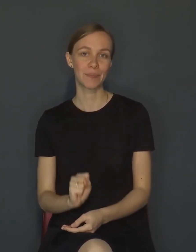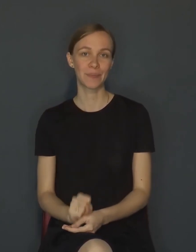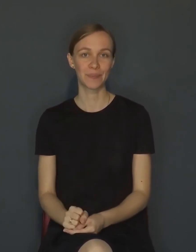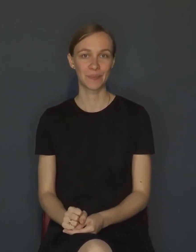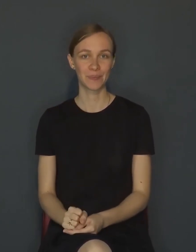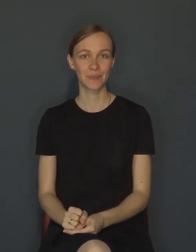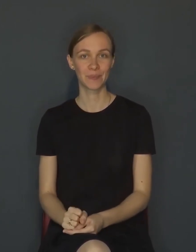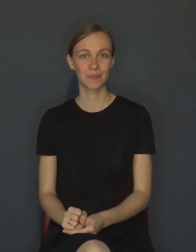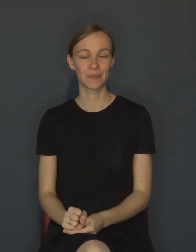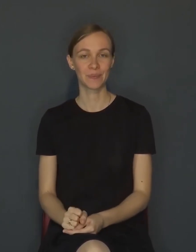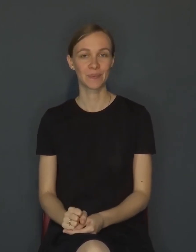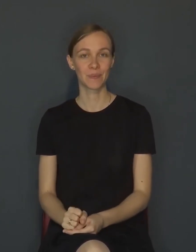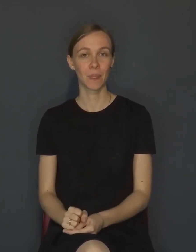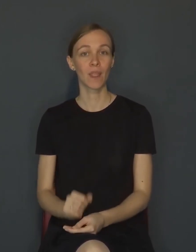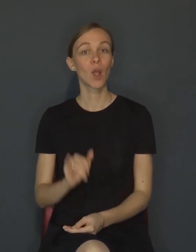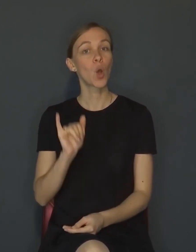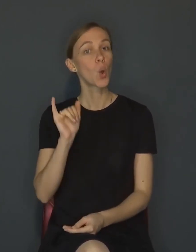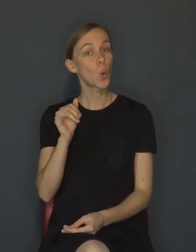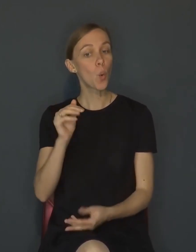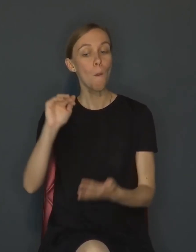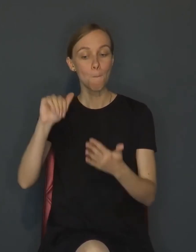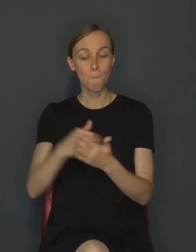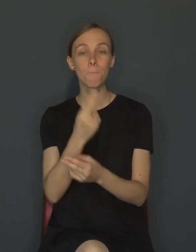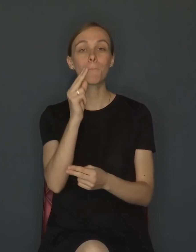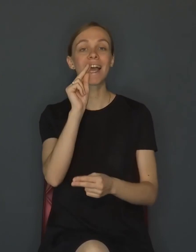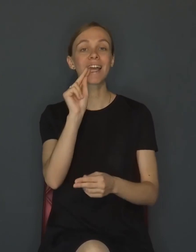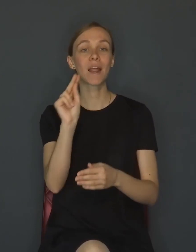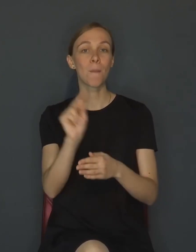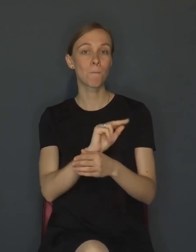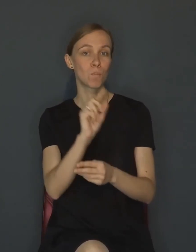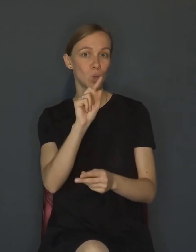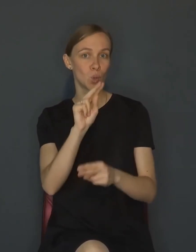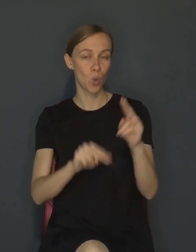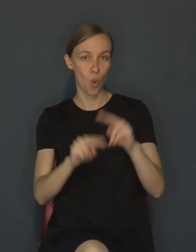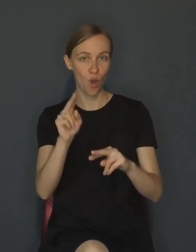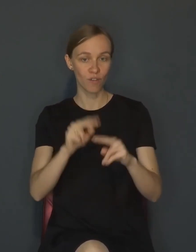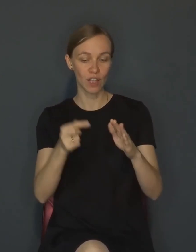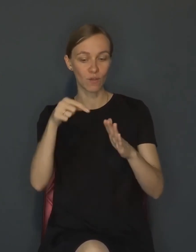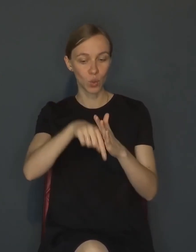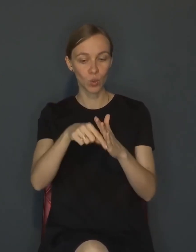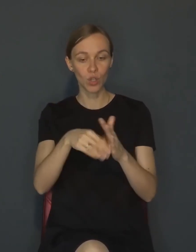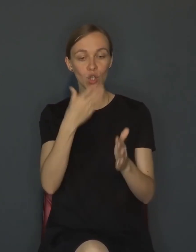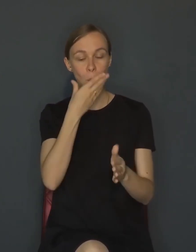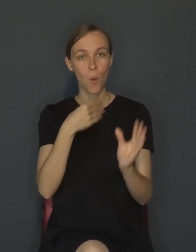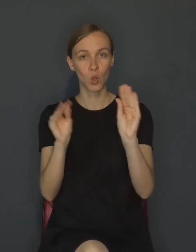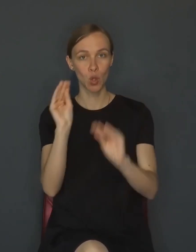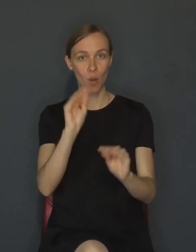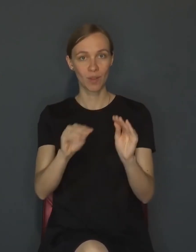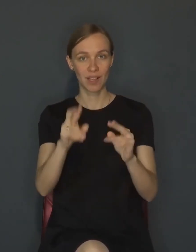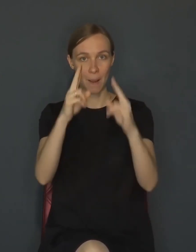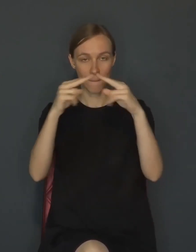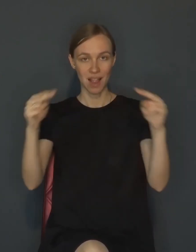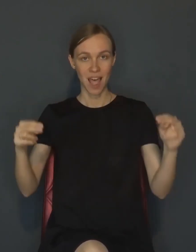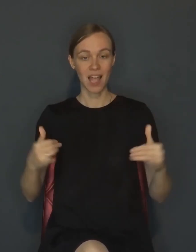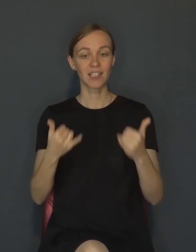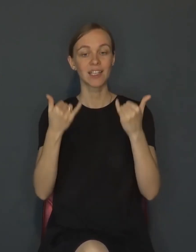У перебудові і внутрішньому оздобленні палацу для князів Любомирських